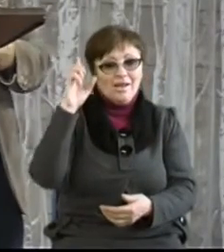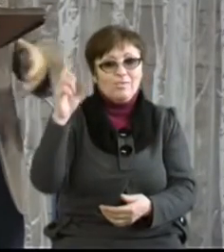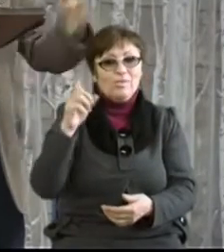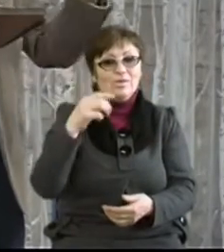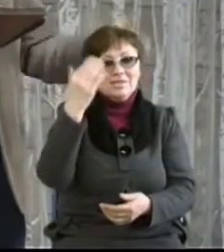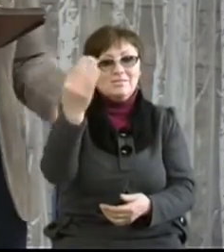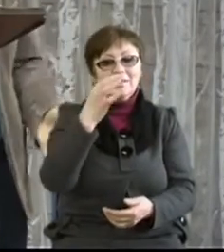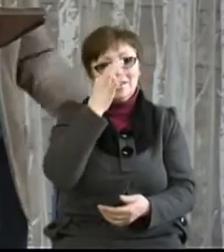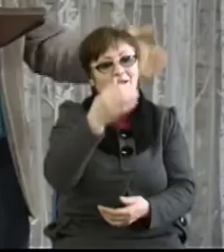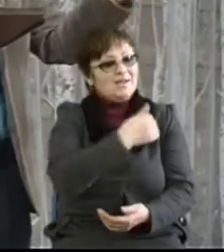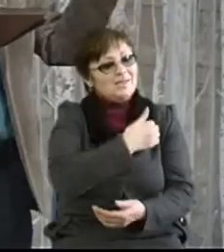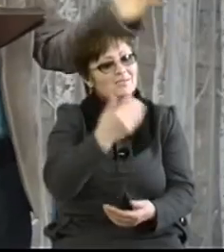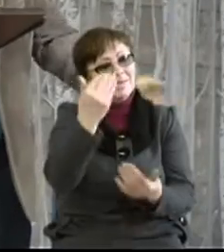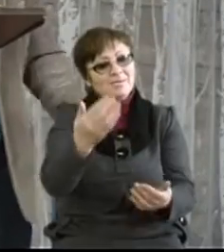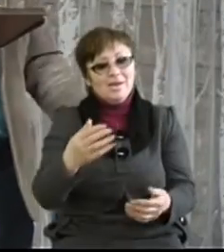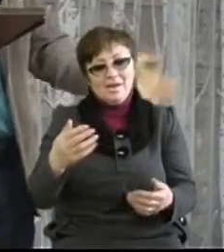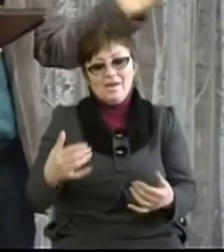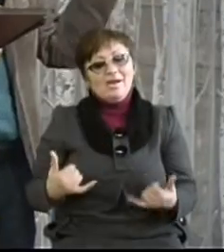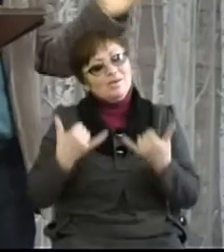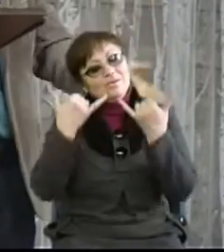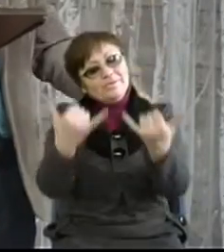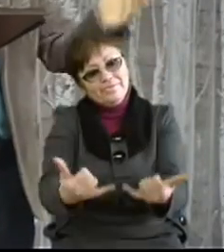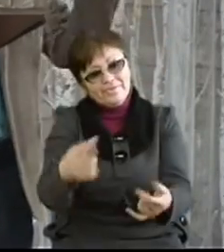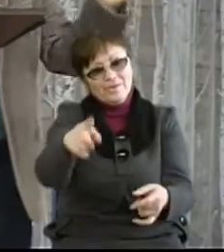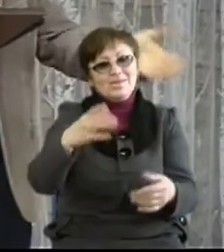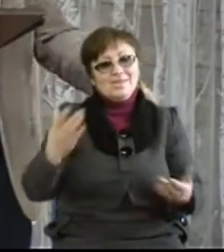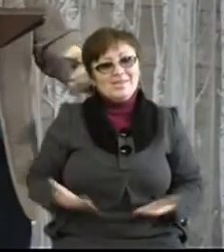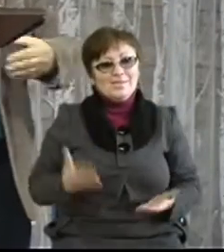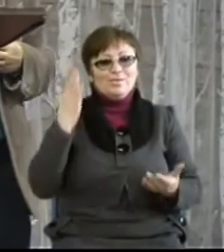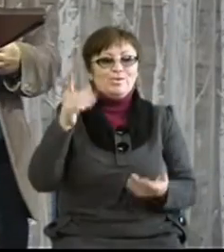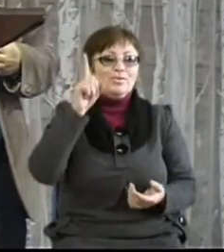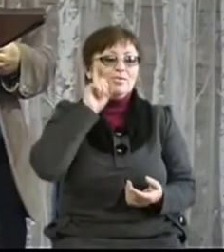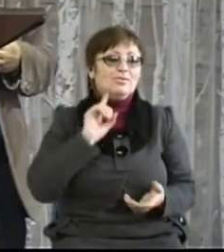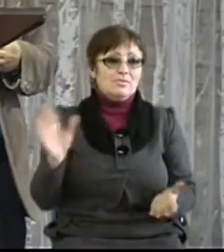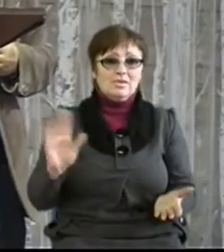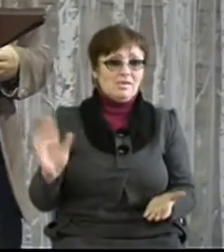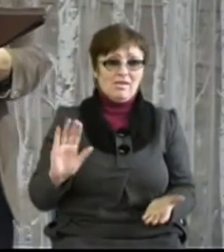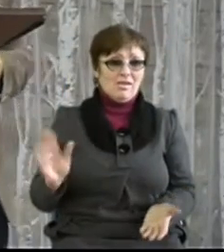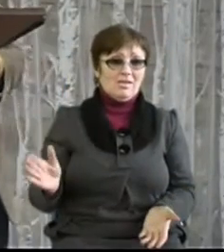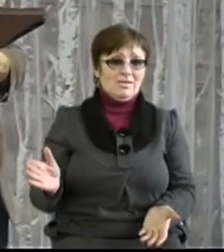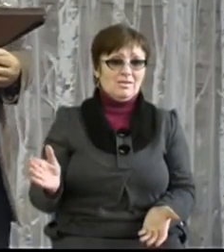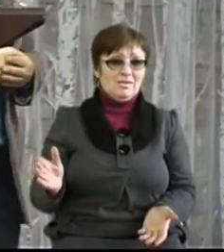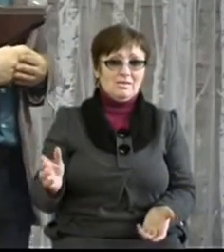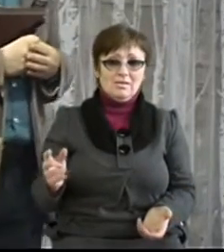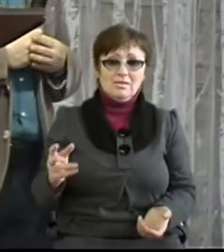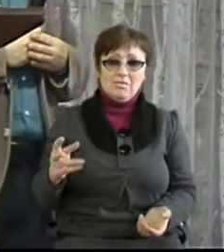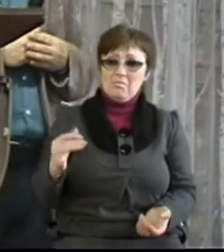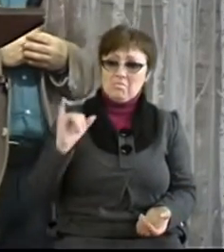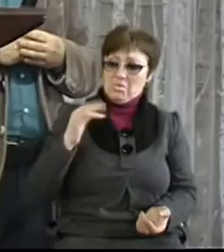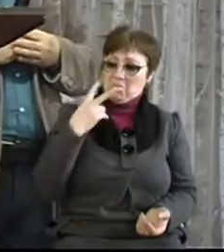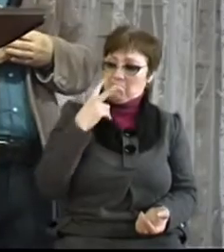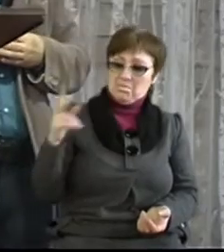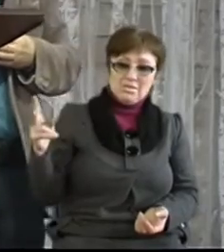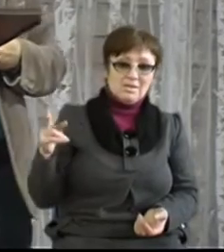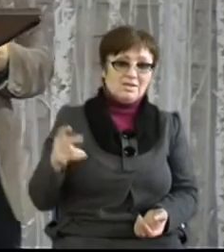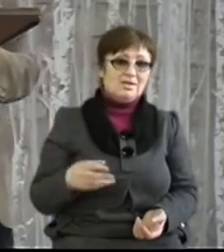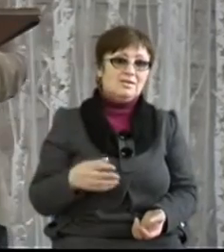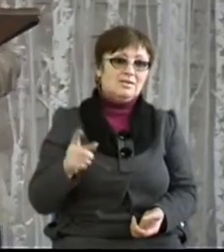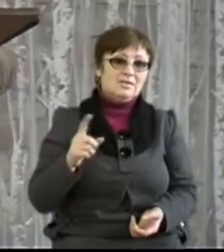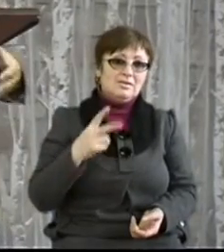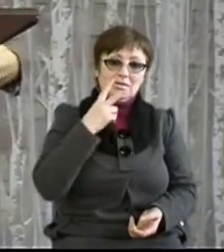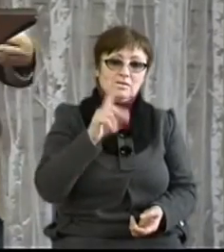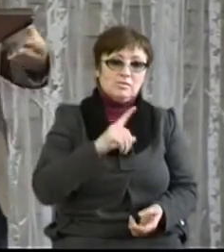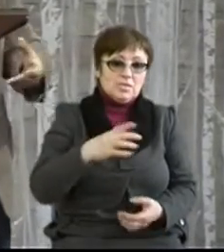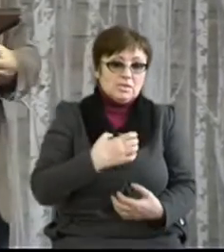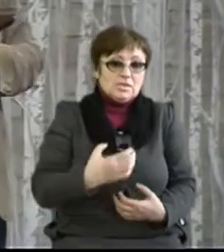вот, и мы хотим тебя принять, здесь тебя устроить, и ты будешь жить, и тебе будет очень хорошо». Навряд ли они косо на него смотрели. И смотрели так,